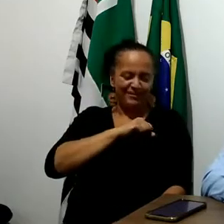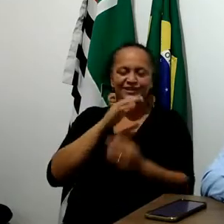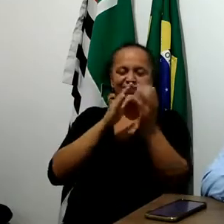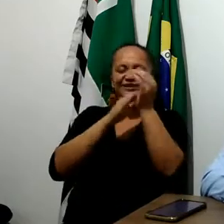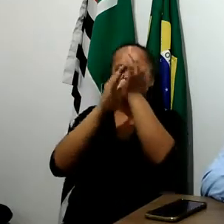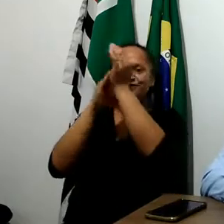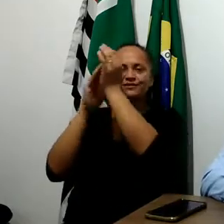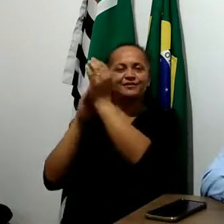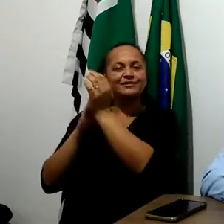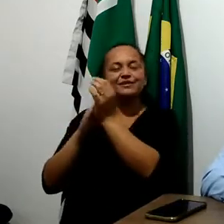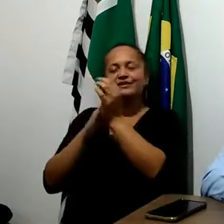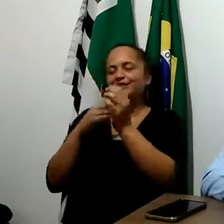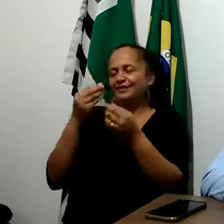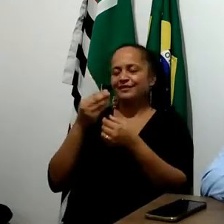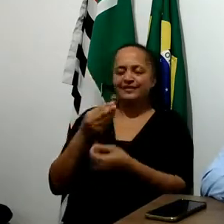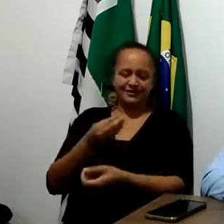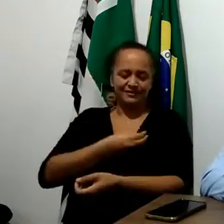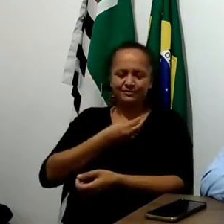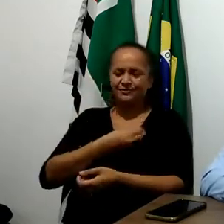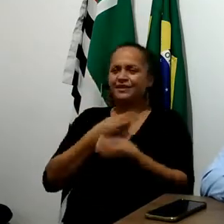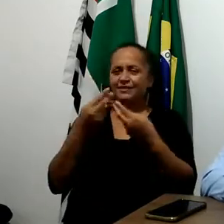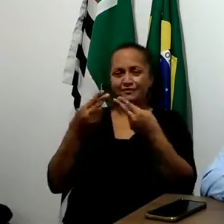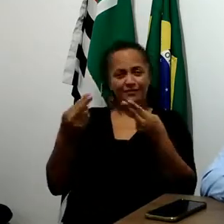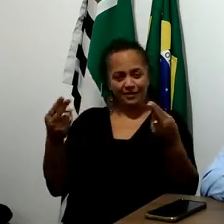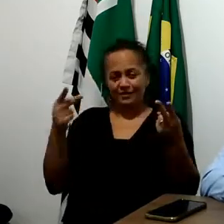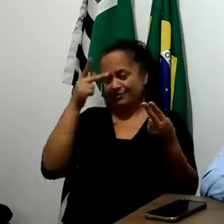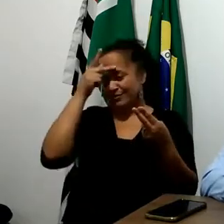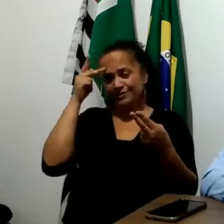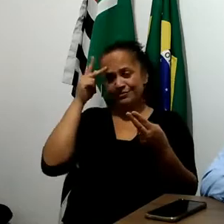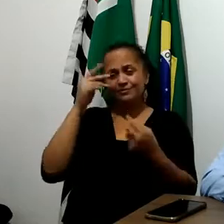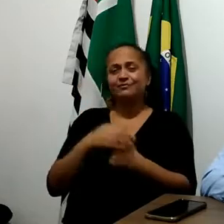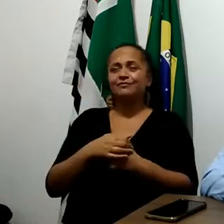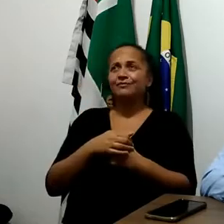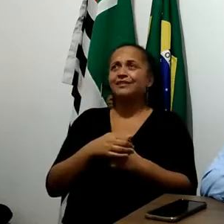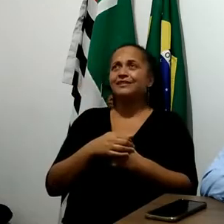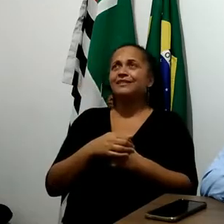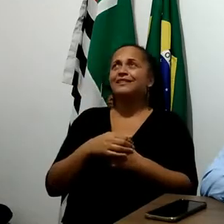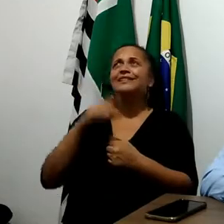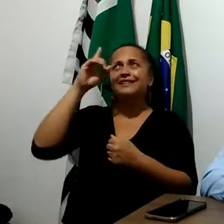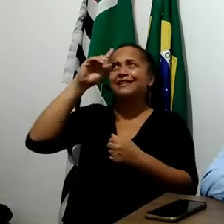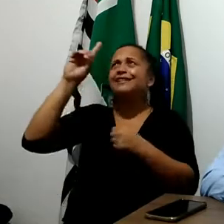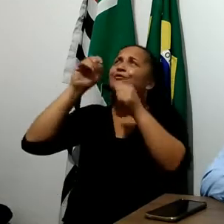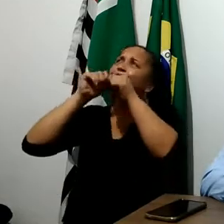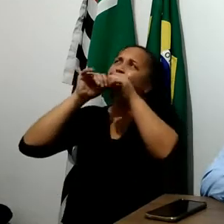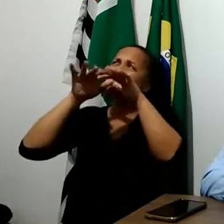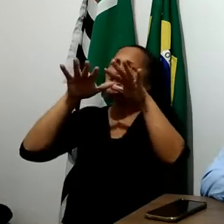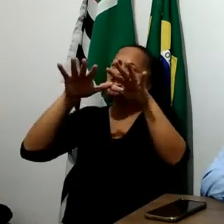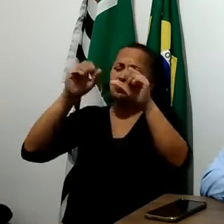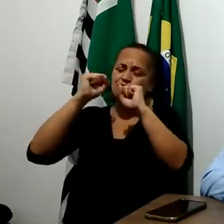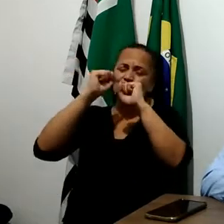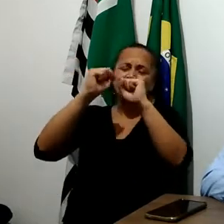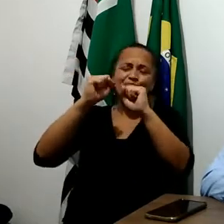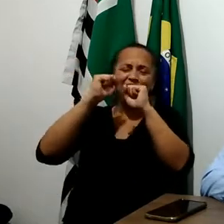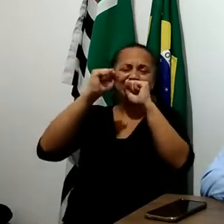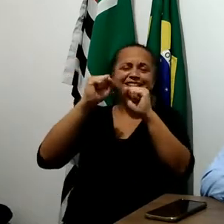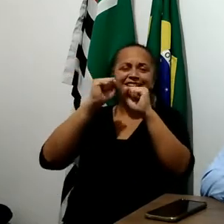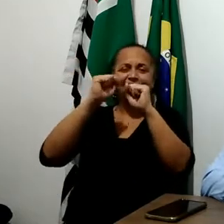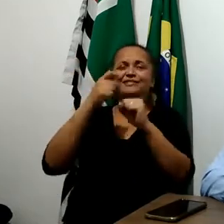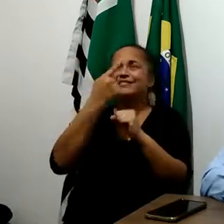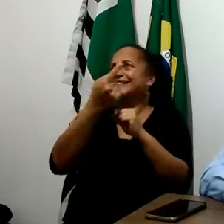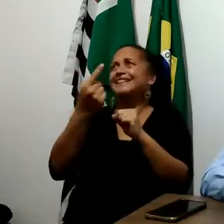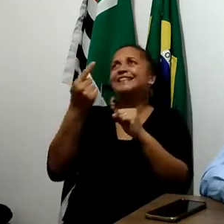pela vida dos meus irmãos, das minhas irmãs. Pai, que o Senhor venha abençoar eles poderosamente, ricamente.